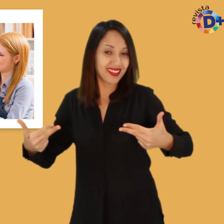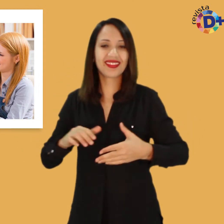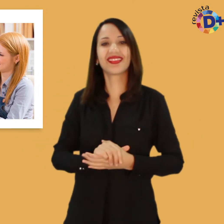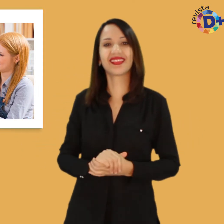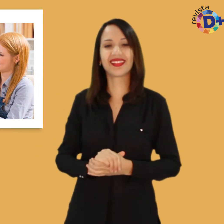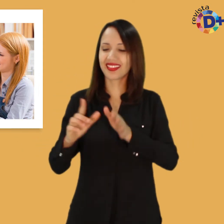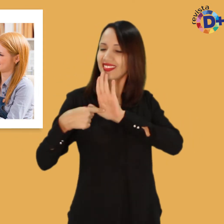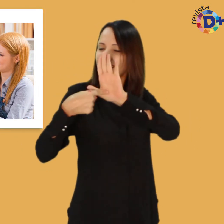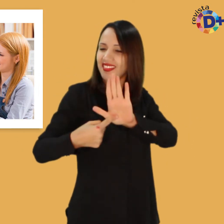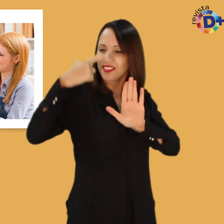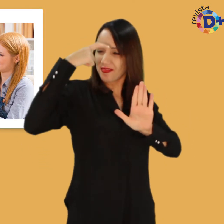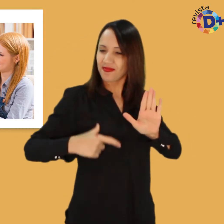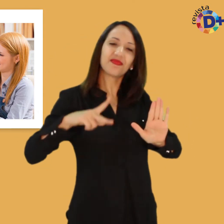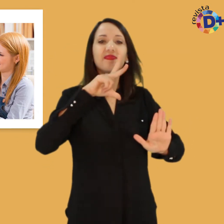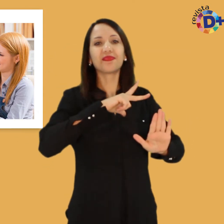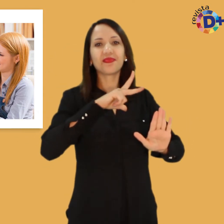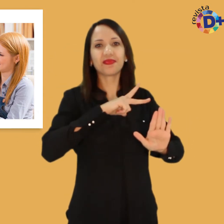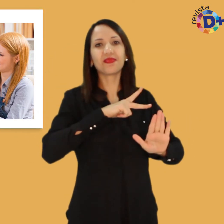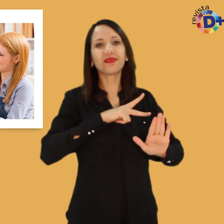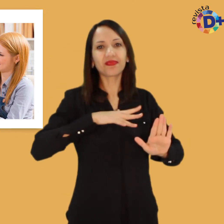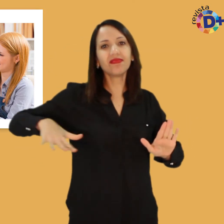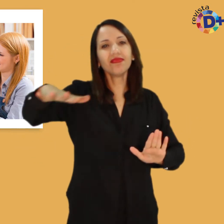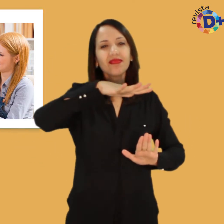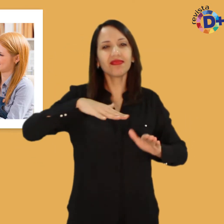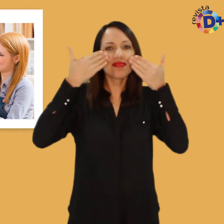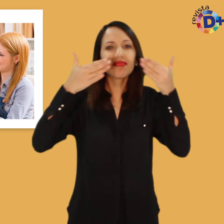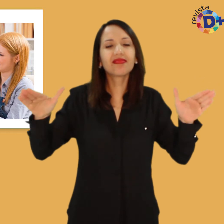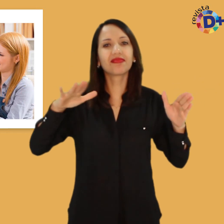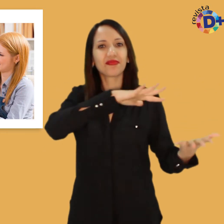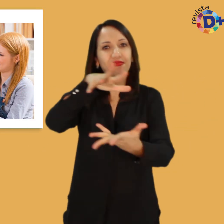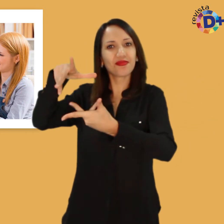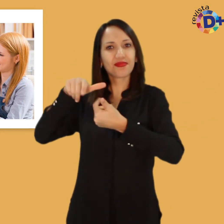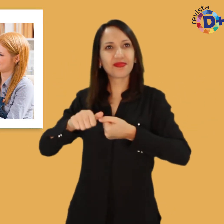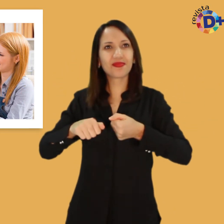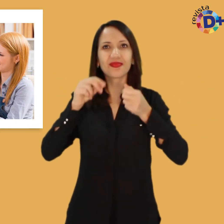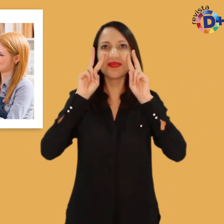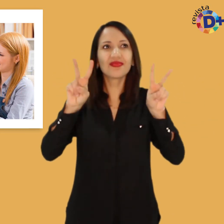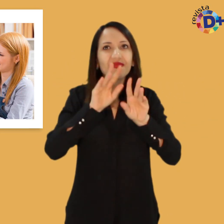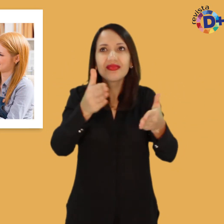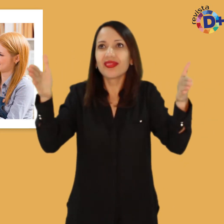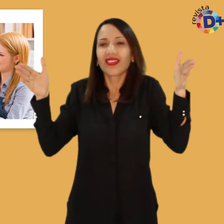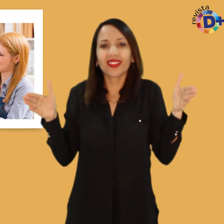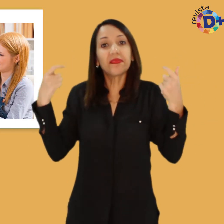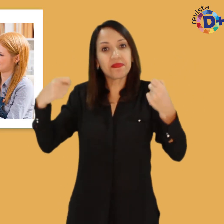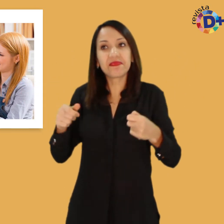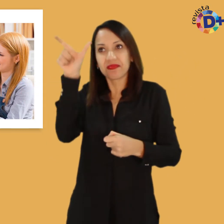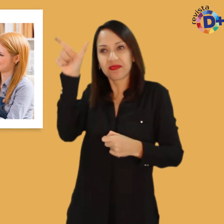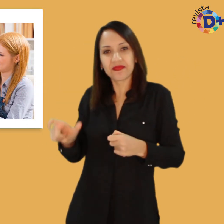forma particular de apreensão de mundo e de externalização, devem ser identificados e designados